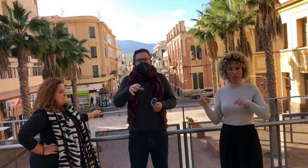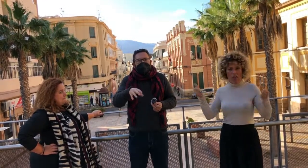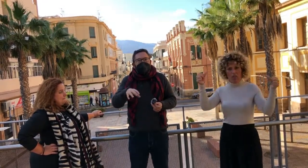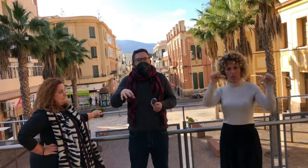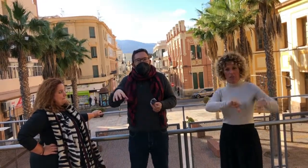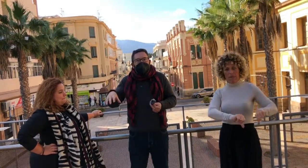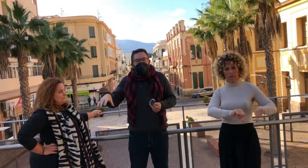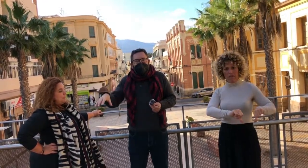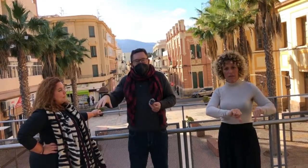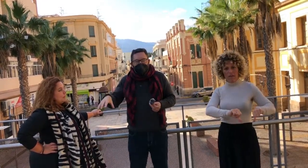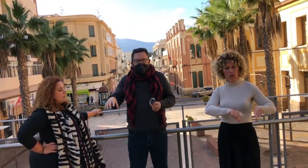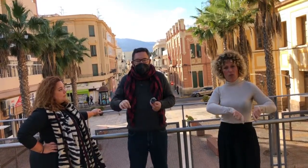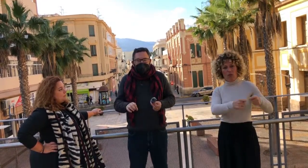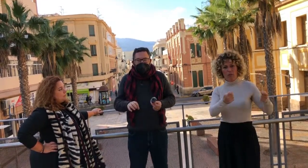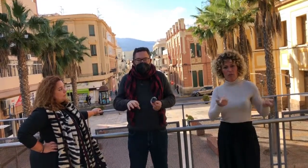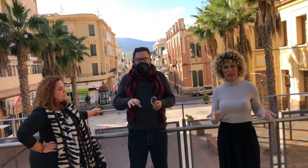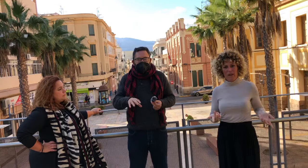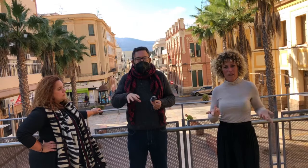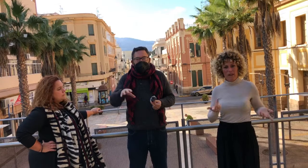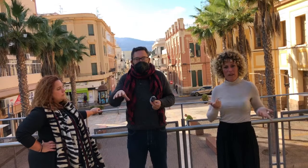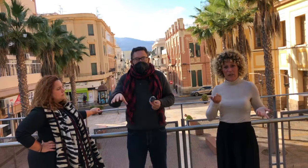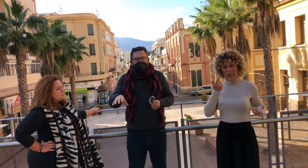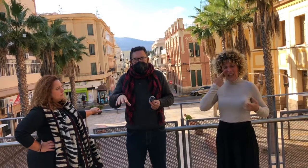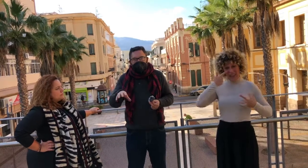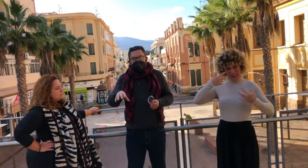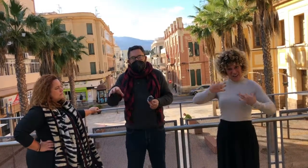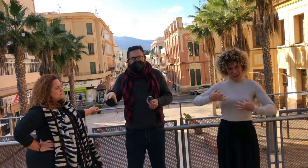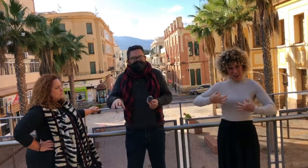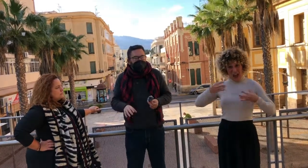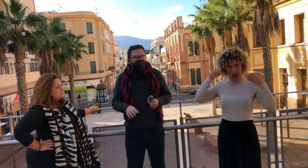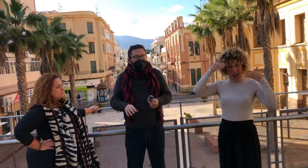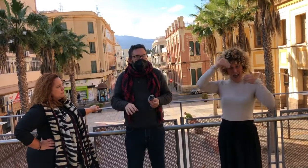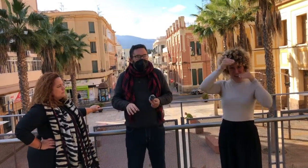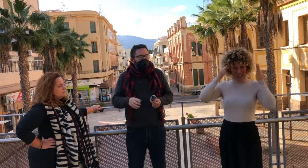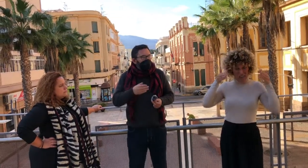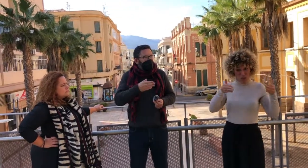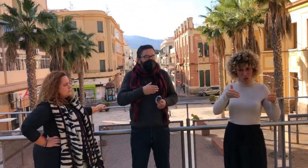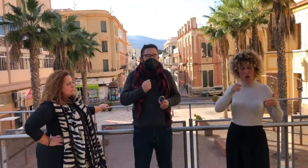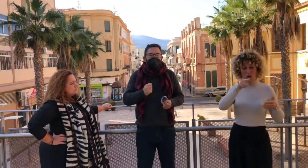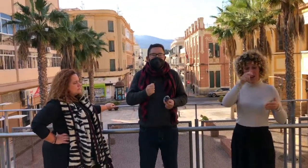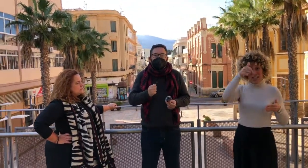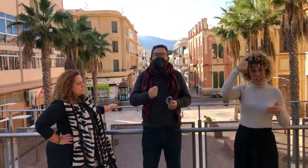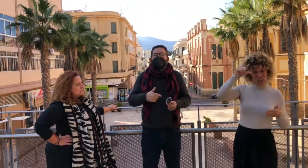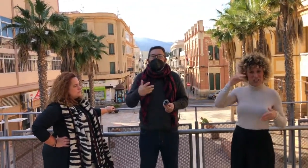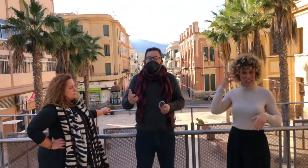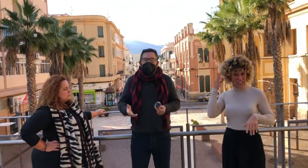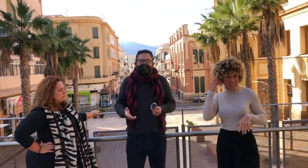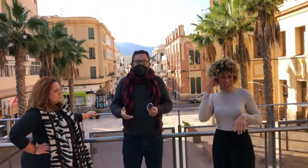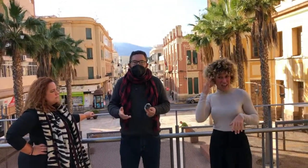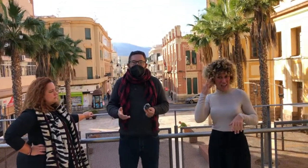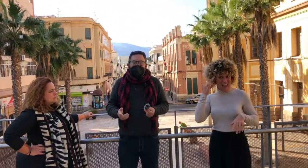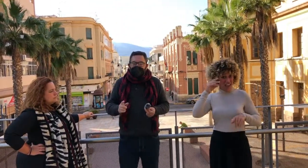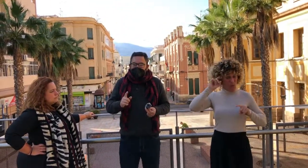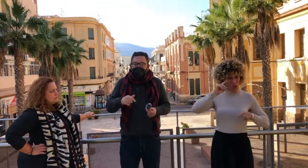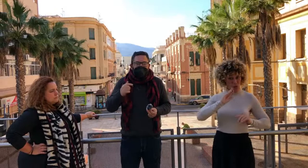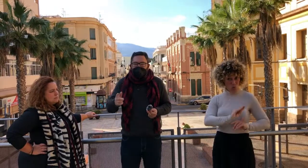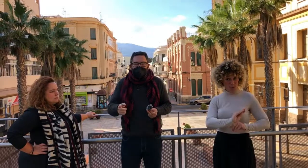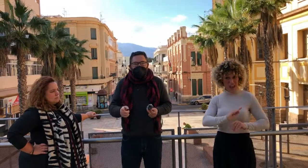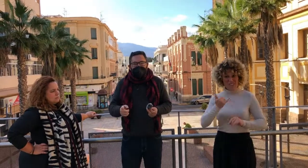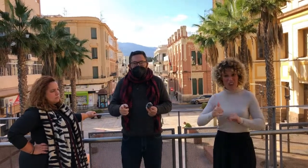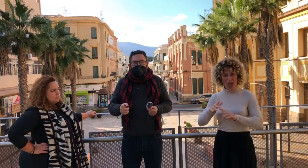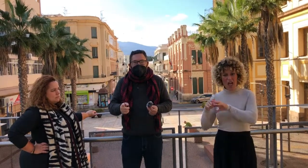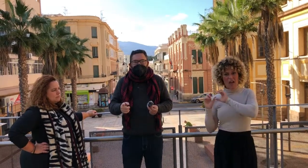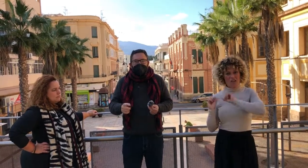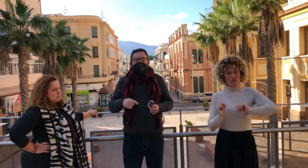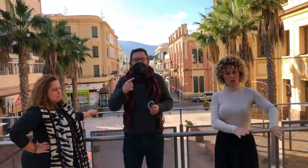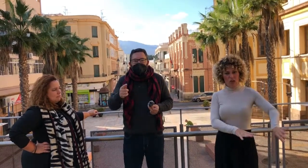lo que es la verdadera educación, lo que es la verdadera atención a los chicos y chicas, como en este caso, se abandona. Miran para otro